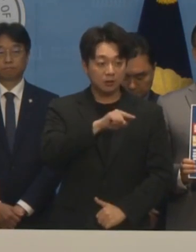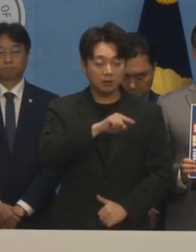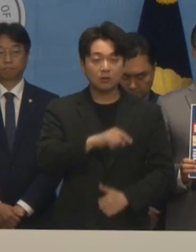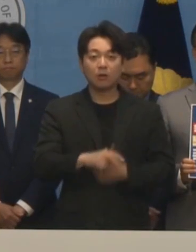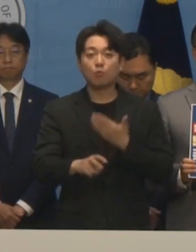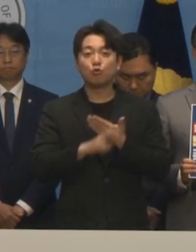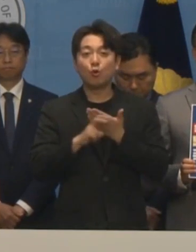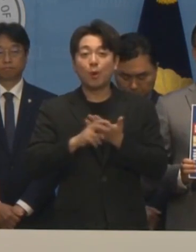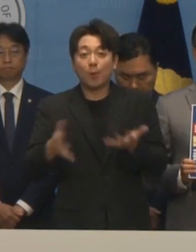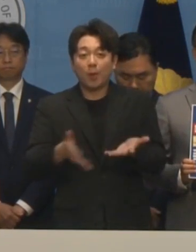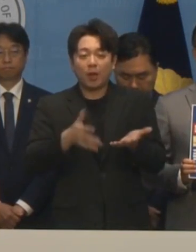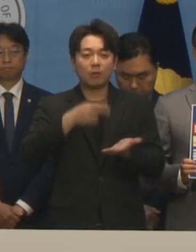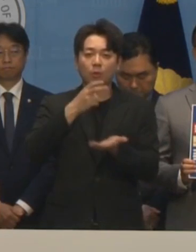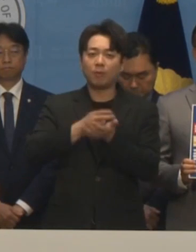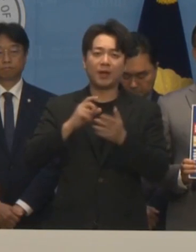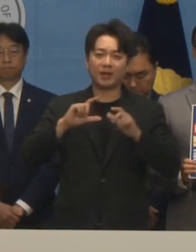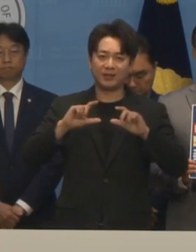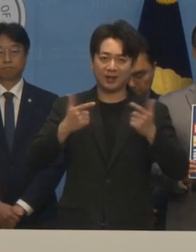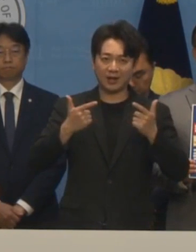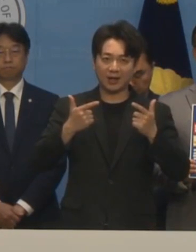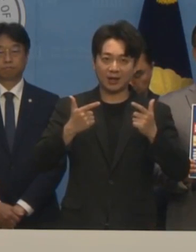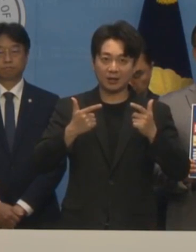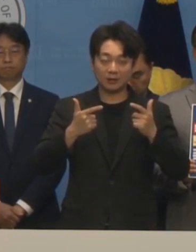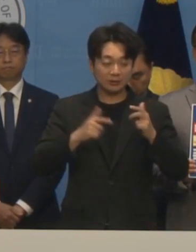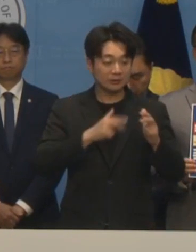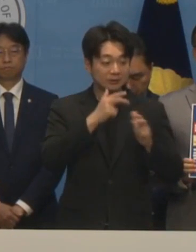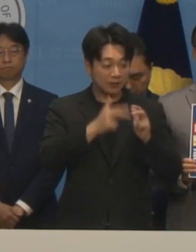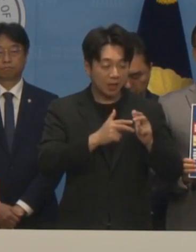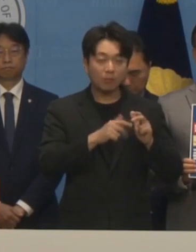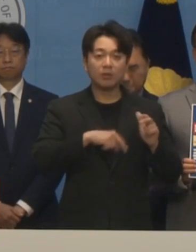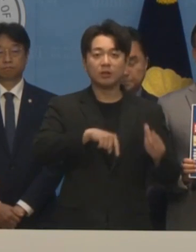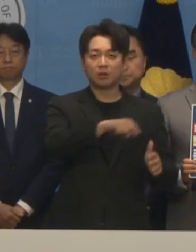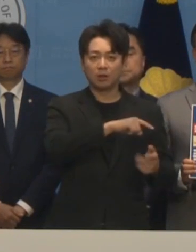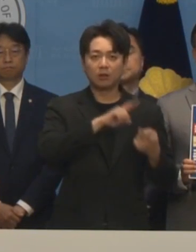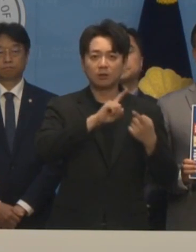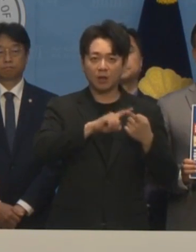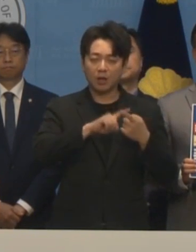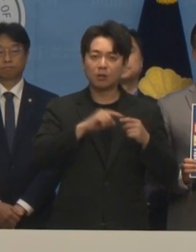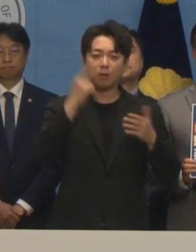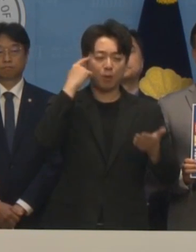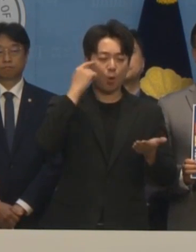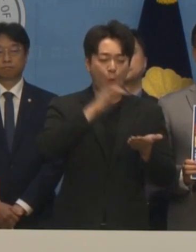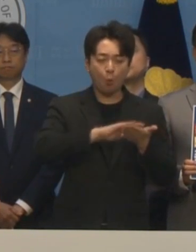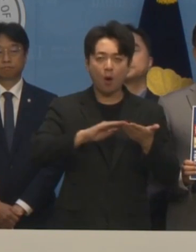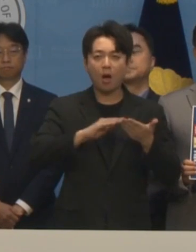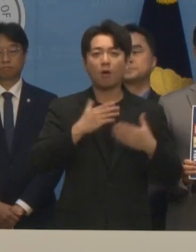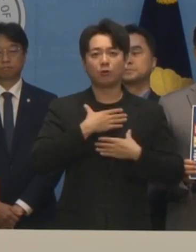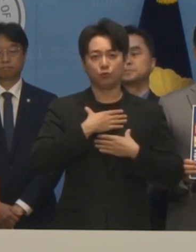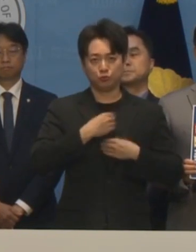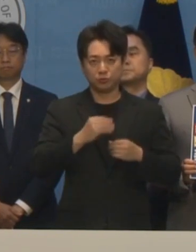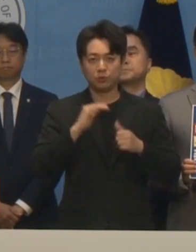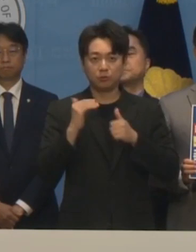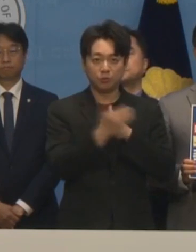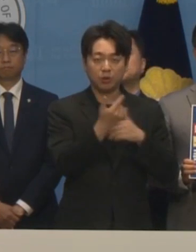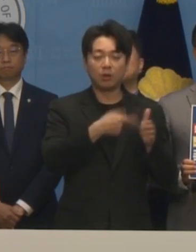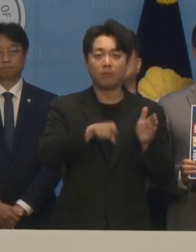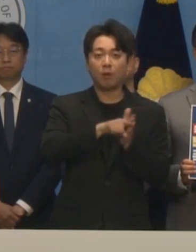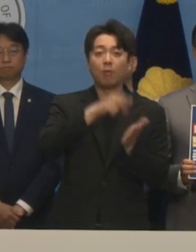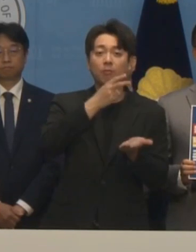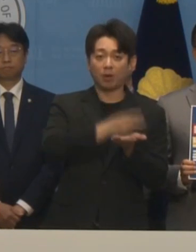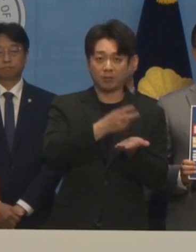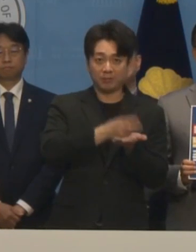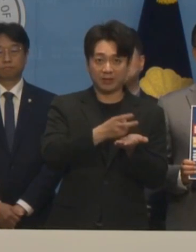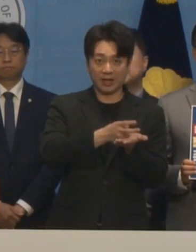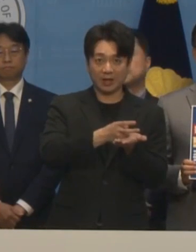아니라 산업 현장 평화 유지법입니다. 헌법에 배치되는 것이 아니라 헌법이